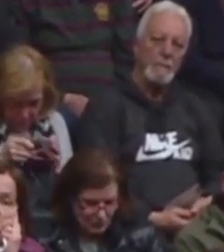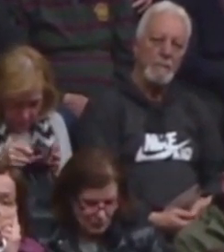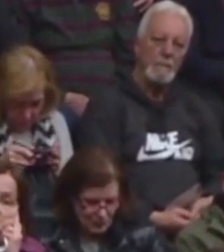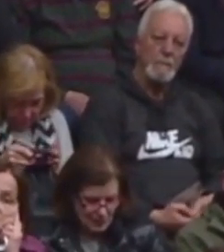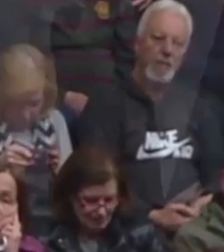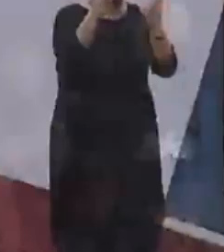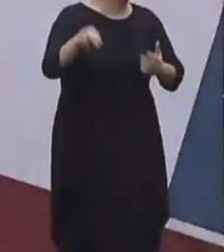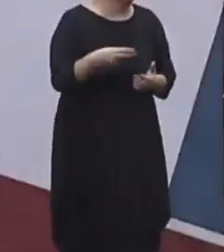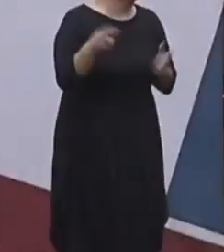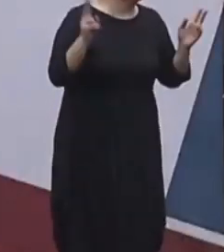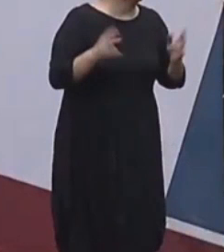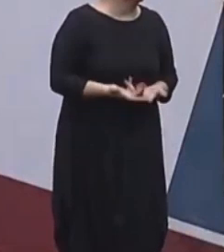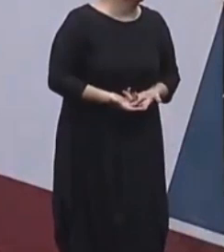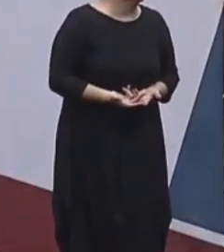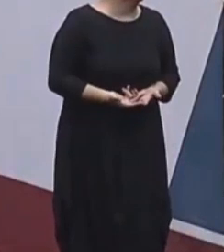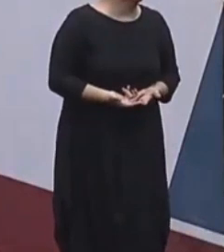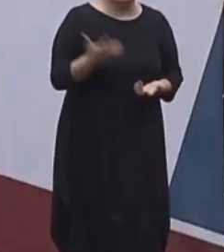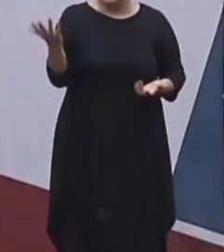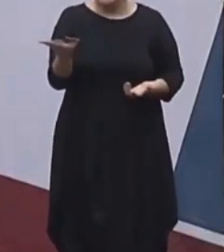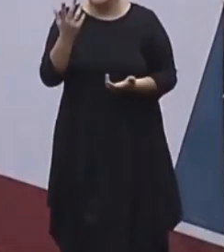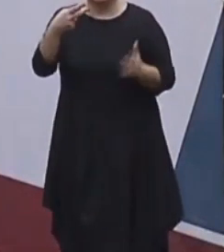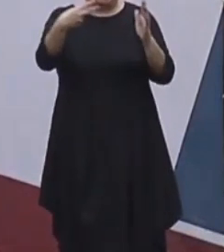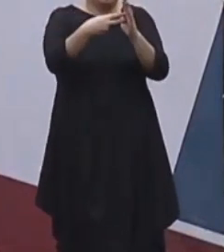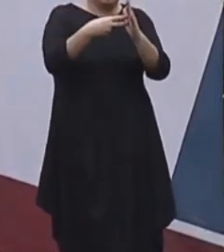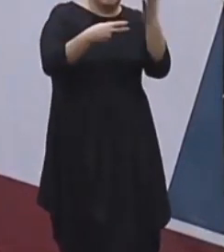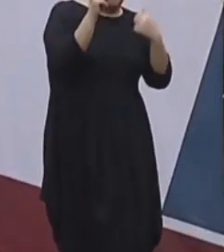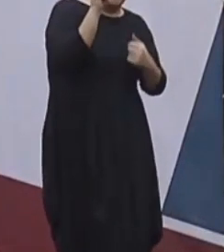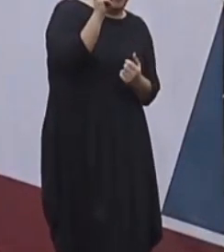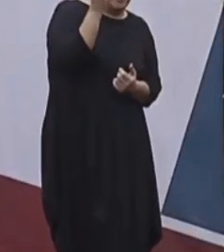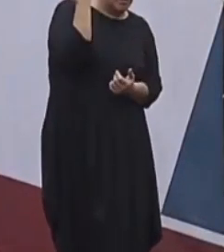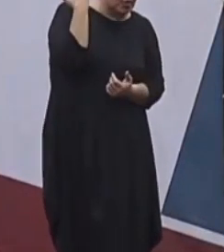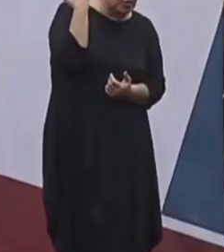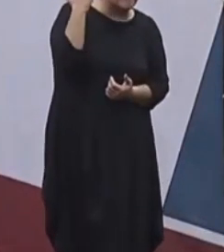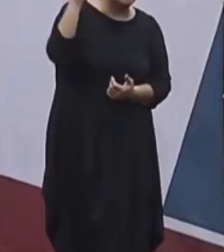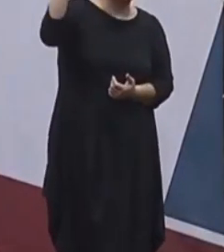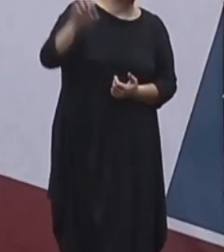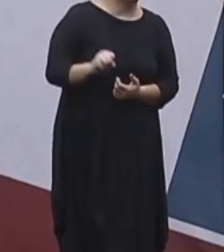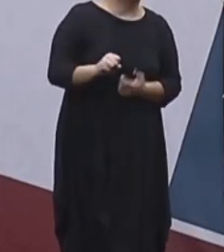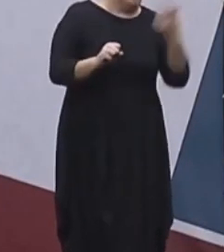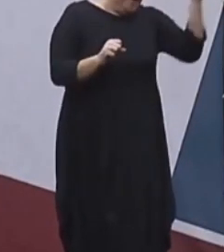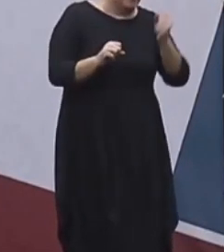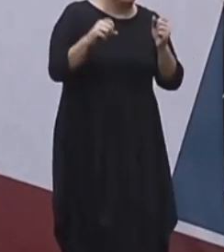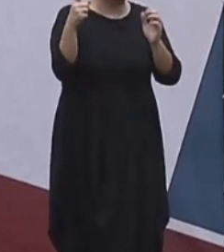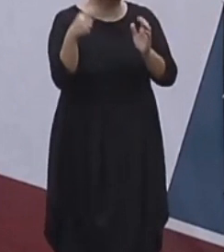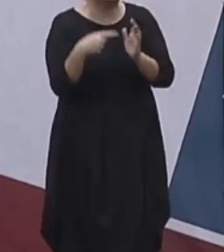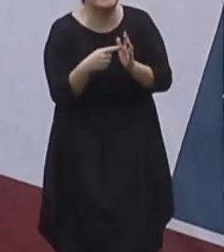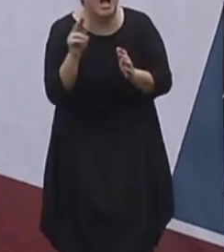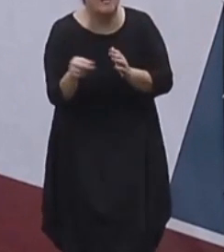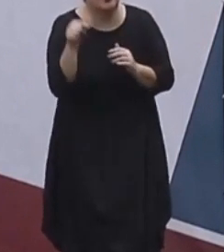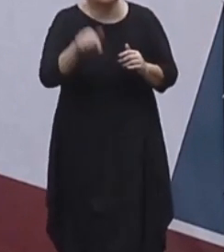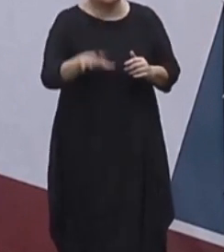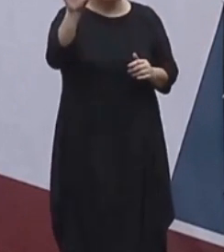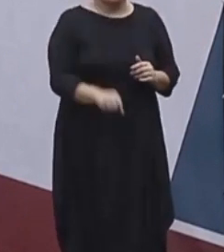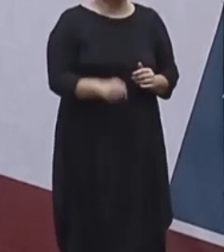380. Για έργα, αν μέχρι το 2010 παίρναμε 1.000 ευρώ, τώρα